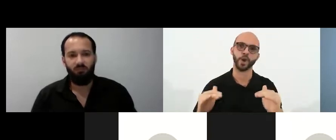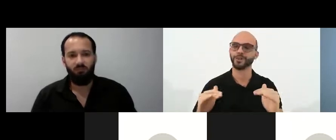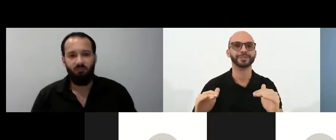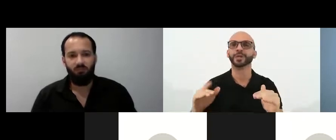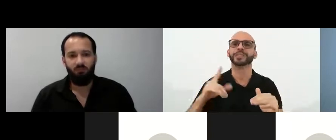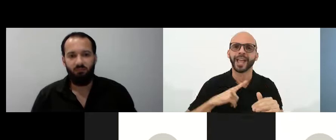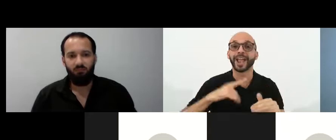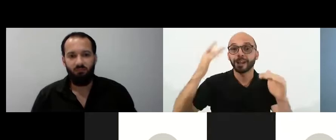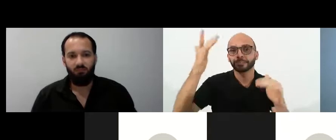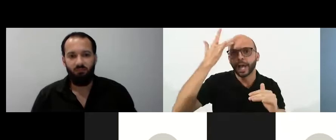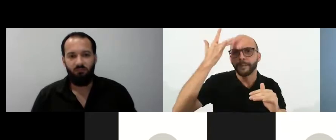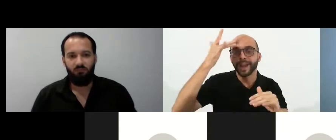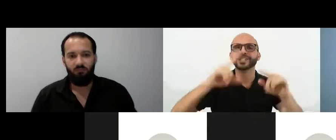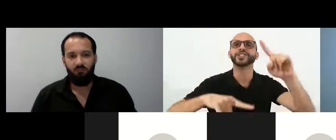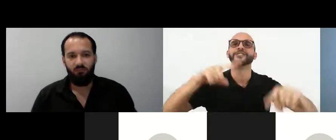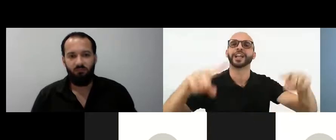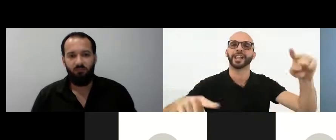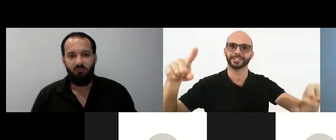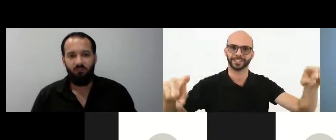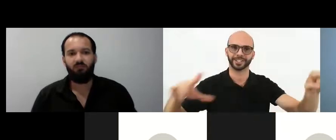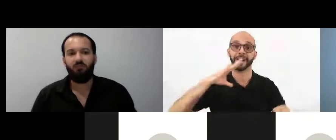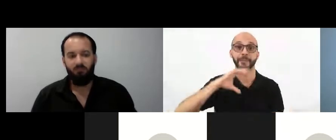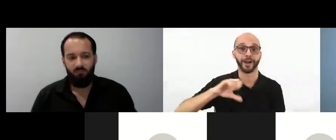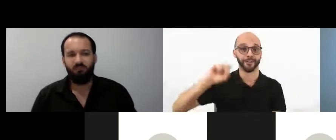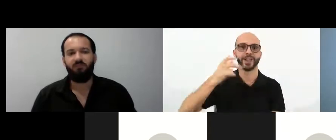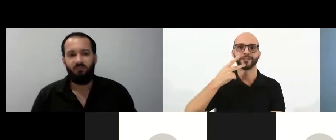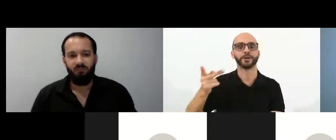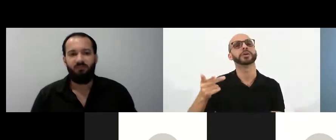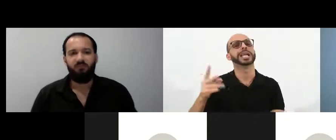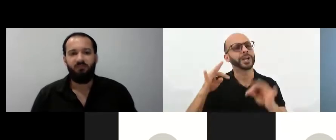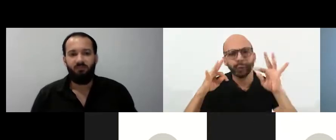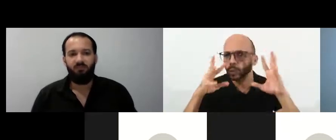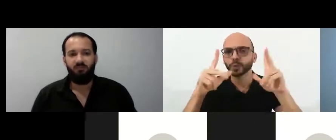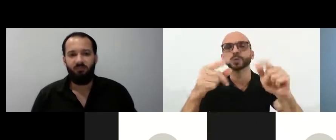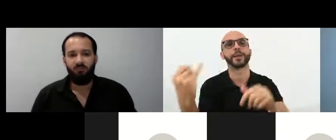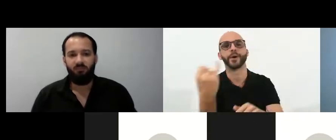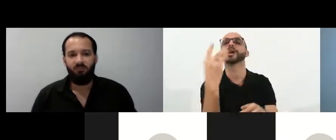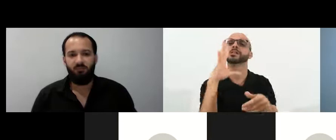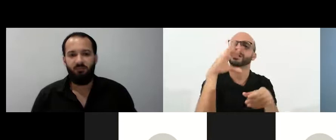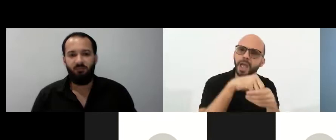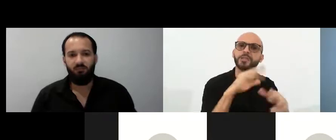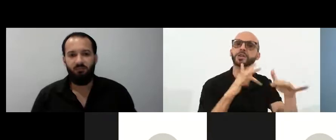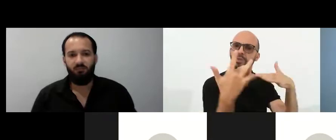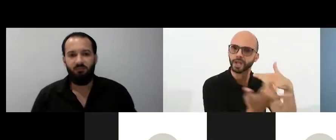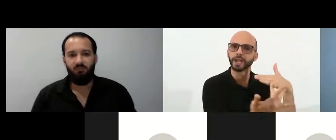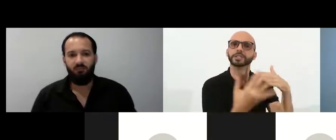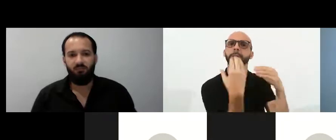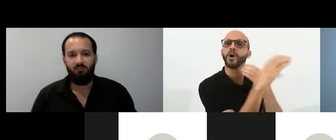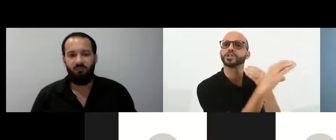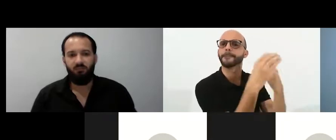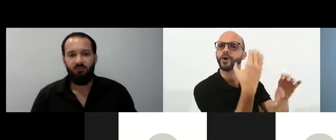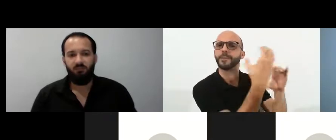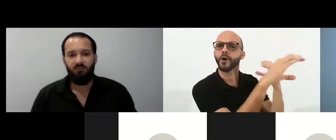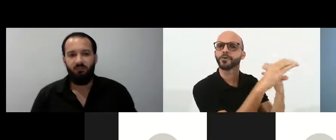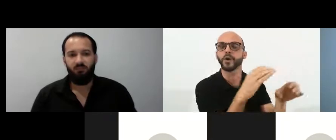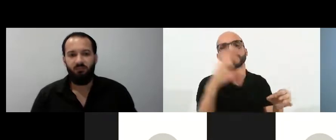obter informações e ninguém é mais inferior ou superior do que o outro. Nós somos diferentes. Então, todos nós possamos